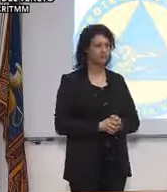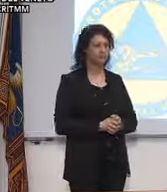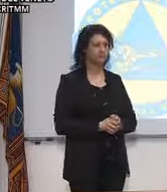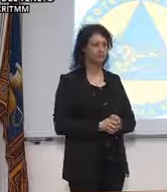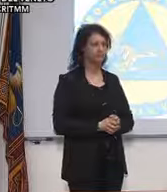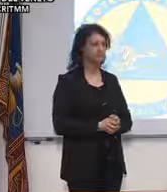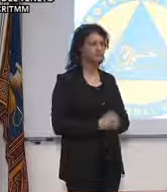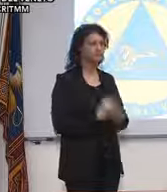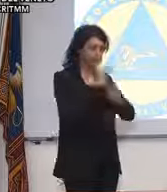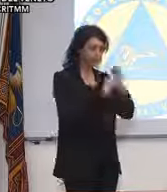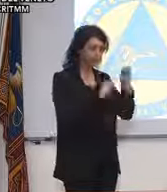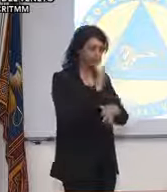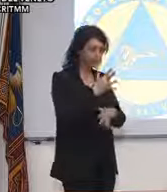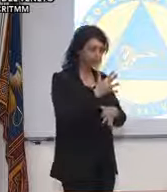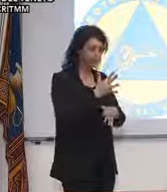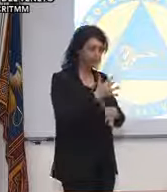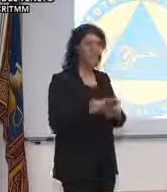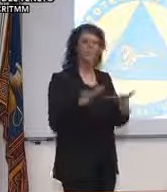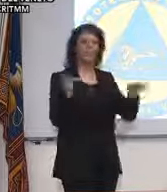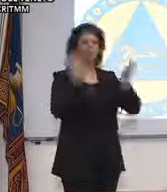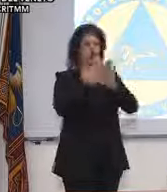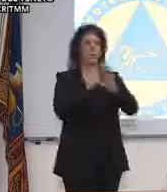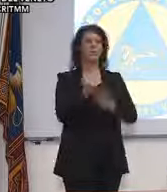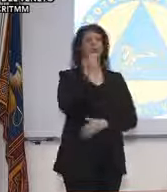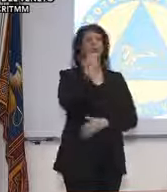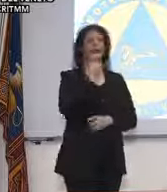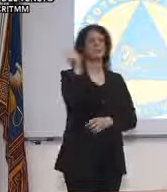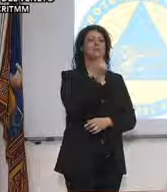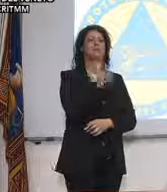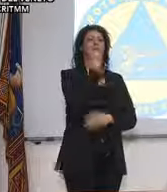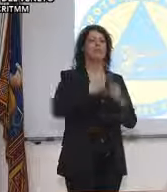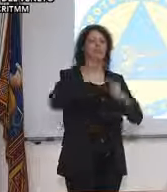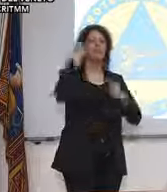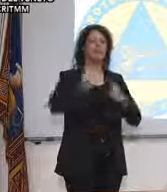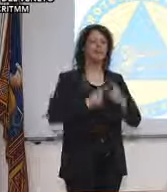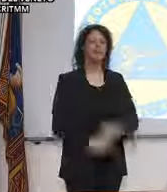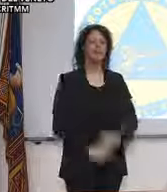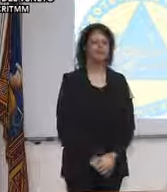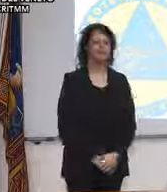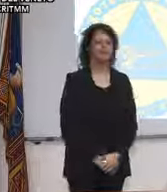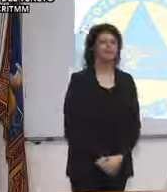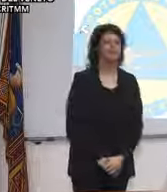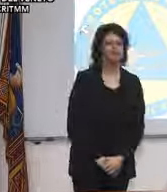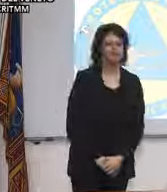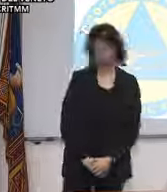esaurientemente. Altre domande? No. Chiudiamo qua, grazie a tutti, grazie. Buona giornata. Grazie a te.